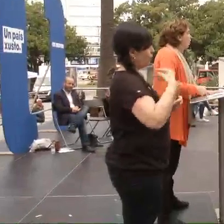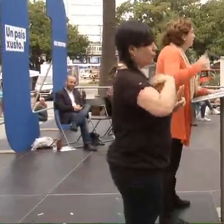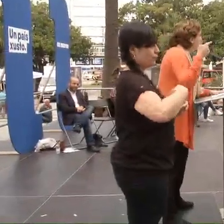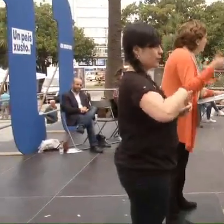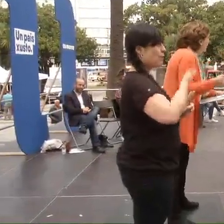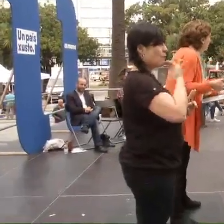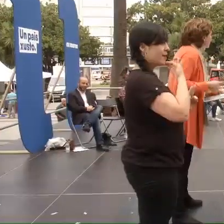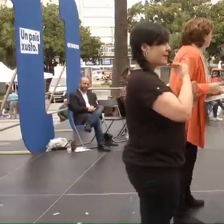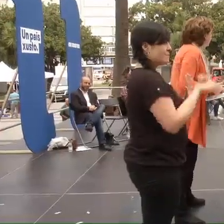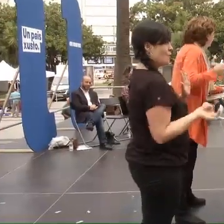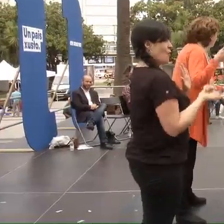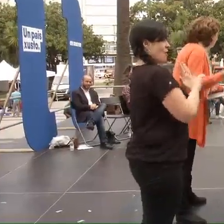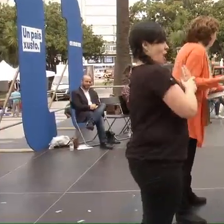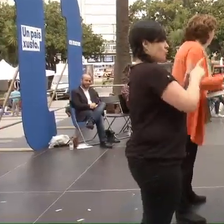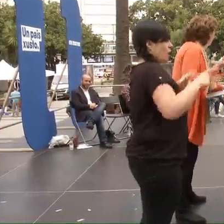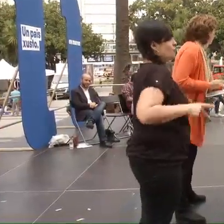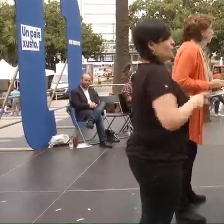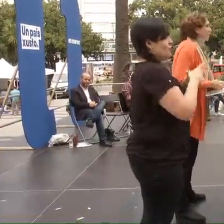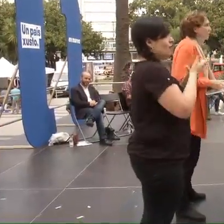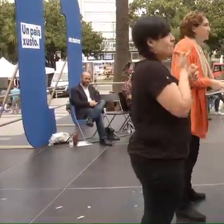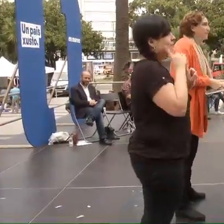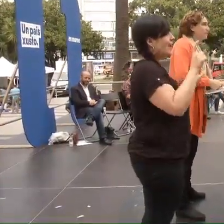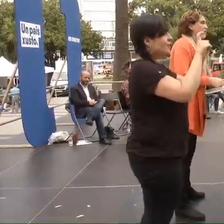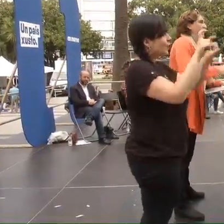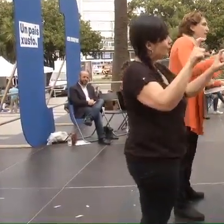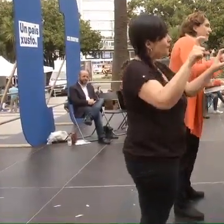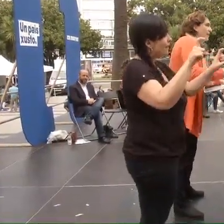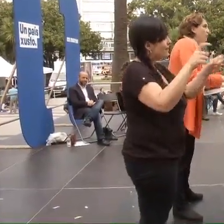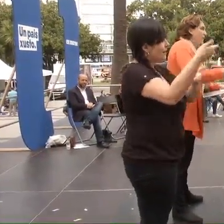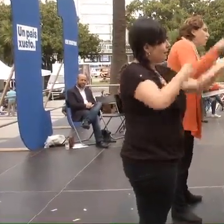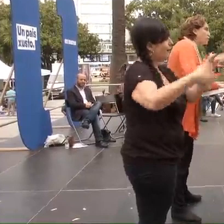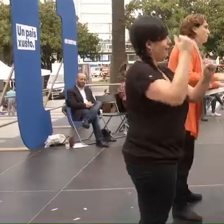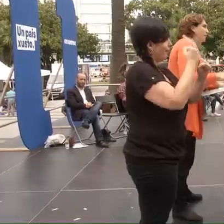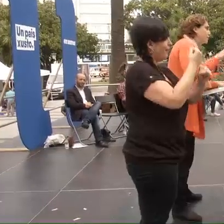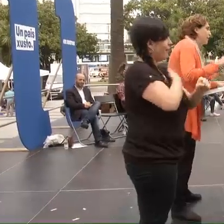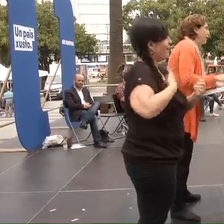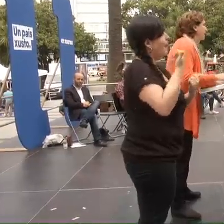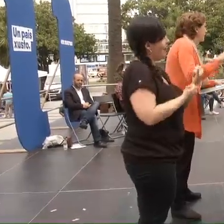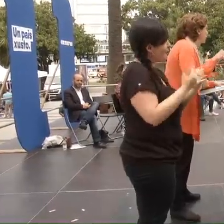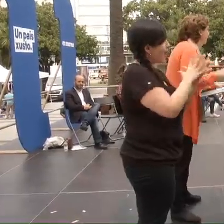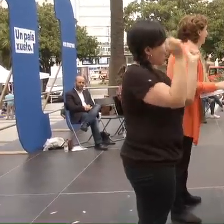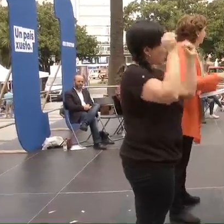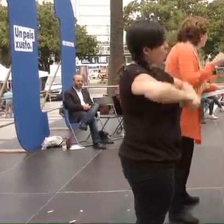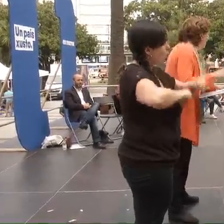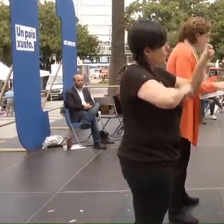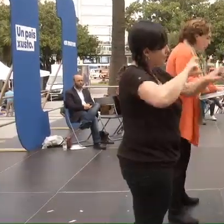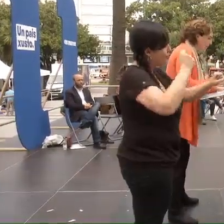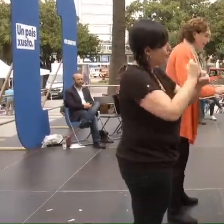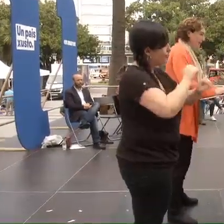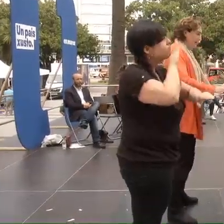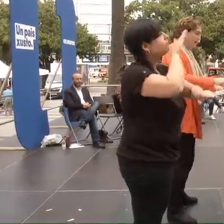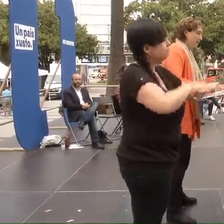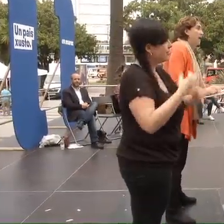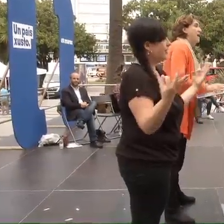sociales, obligando a que todas las empresas que quieran trabajar con nuestros ayuntamientos tengan que cumplir con los convenios laborales de los trabajadores para acabar